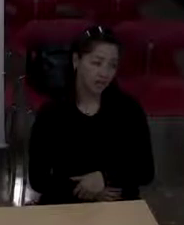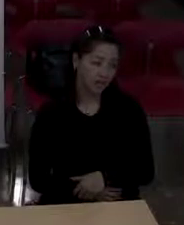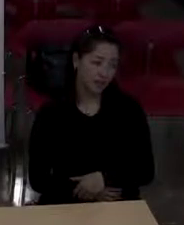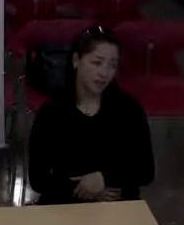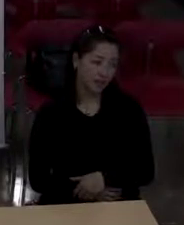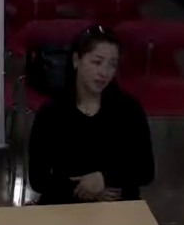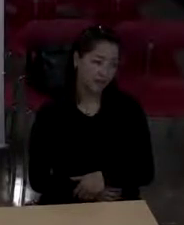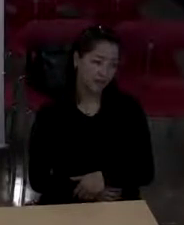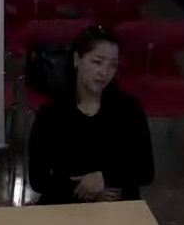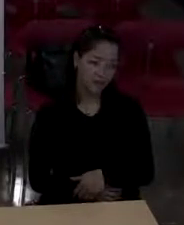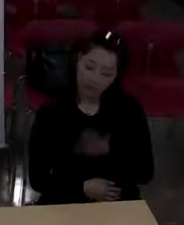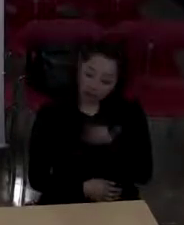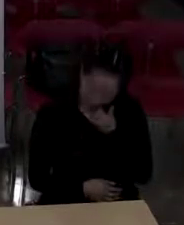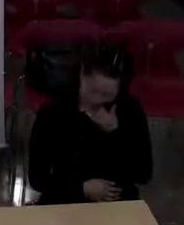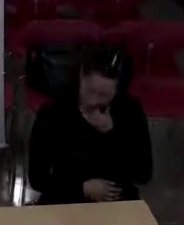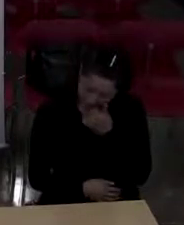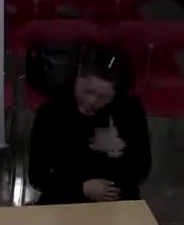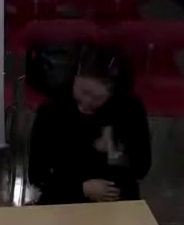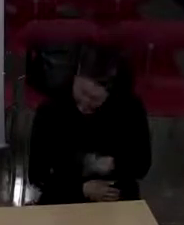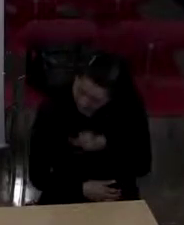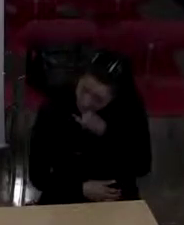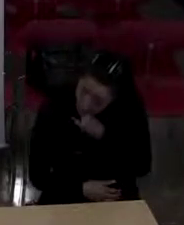¿Qué pasó?